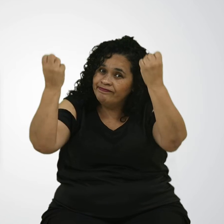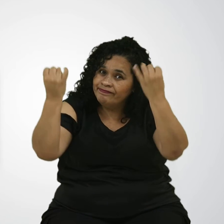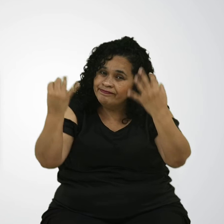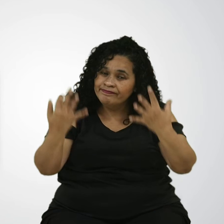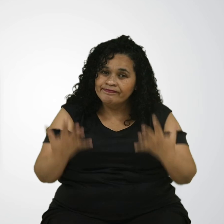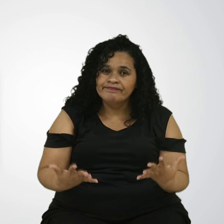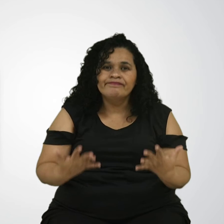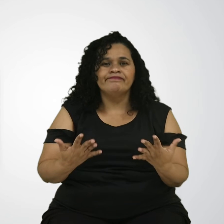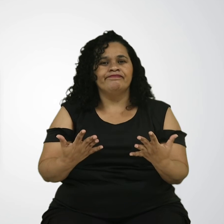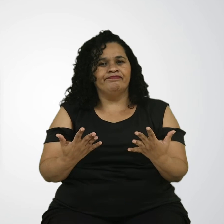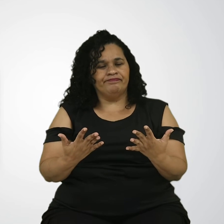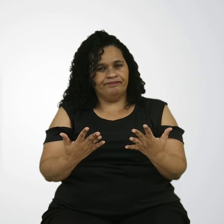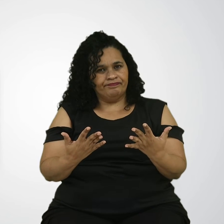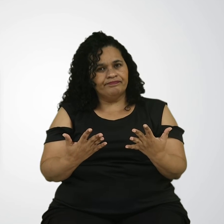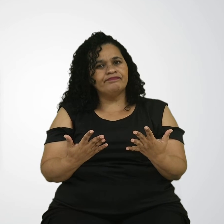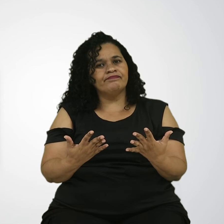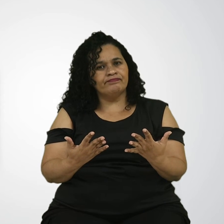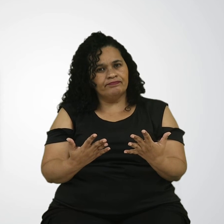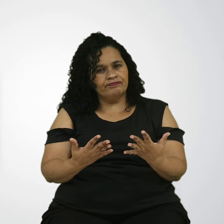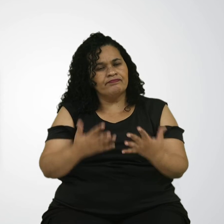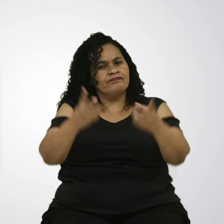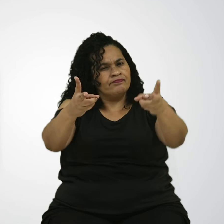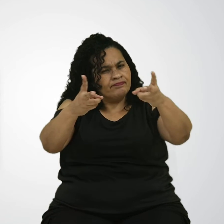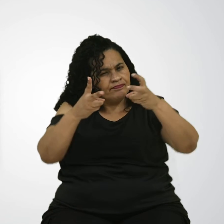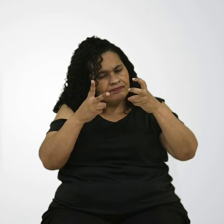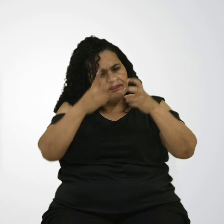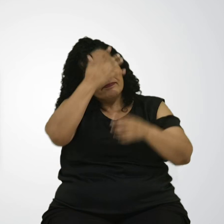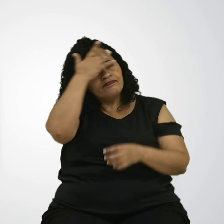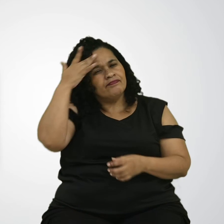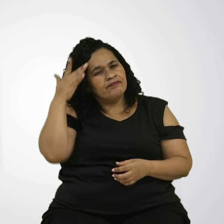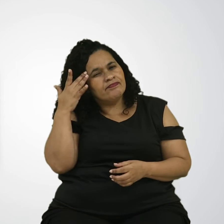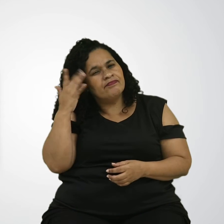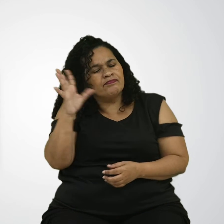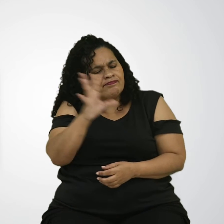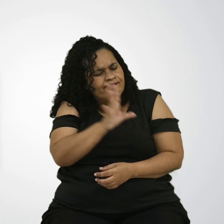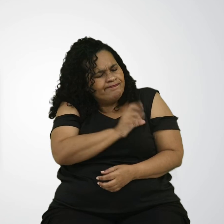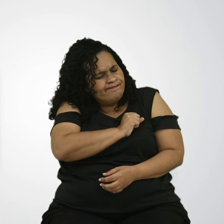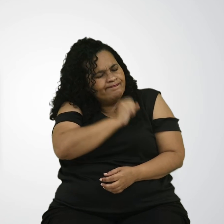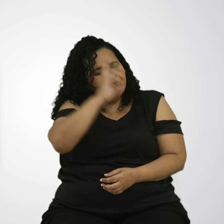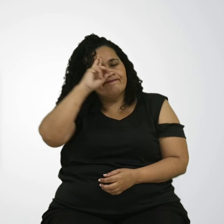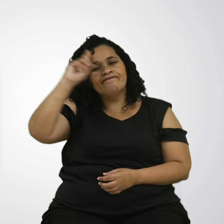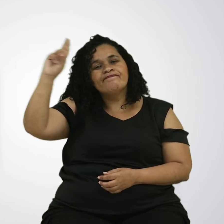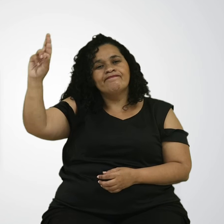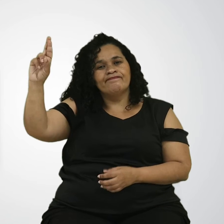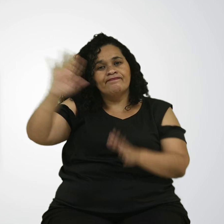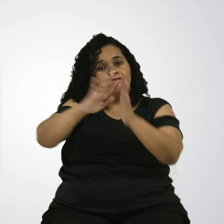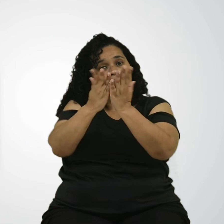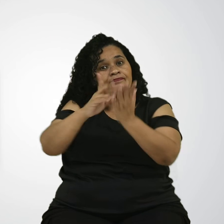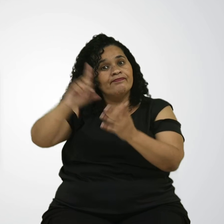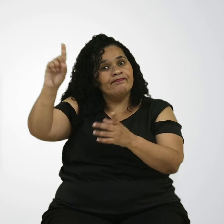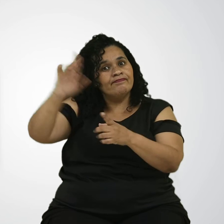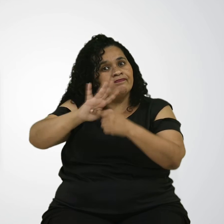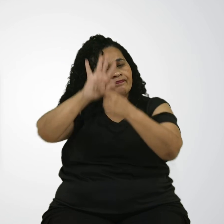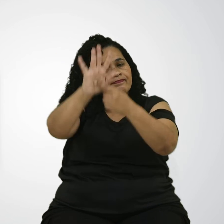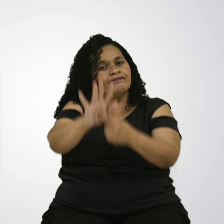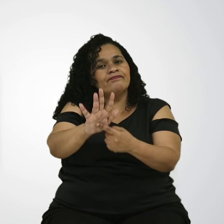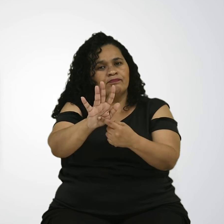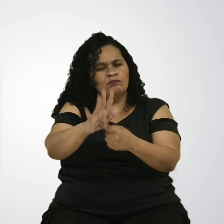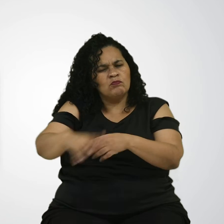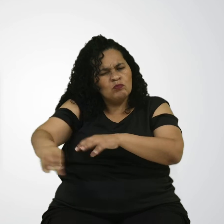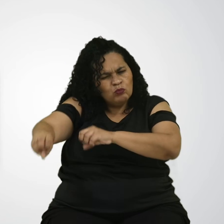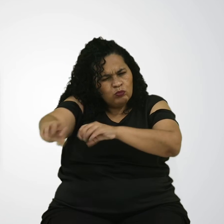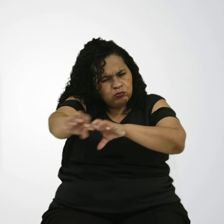criaram filhos honestos, filhos no caminho do Senhor, amando o Senhor. A Bíblia fala isso. Né? Quando a Bíblia fala de ensinar